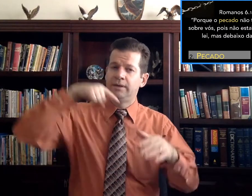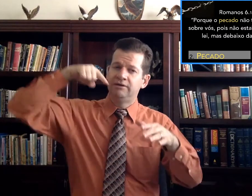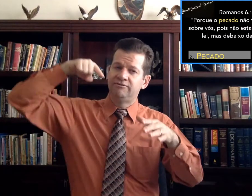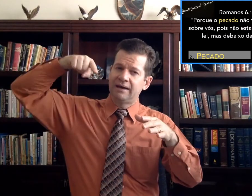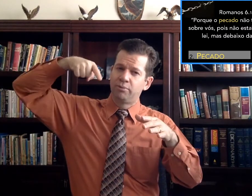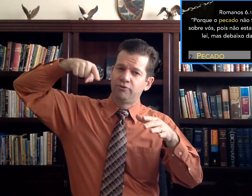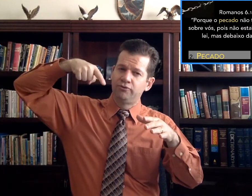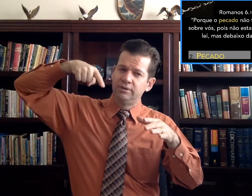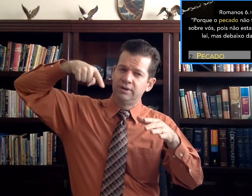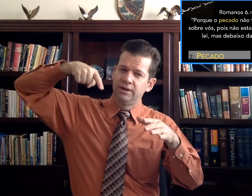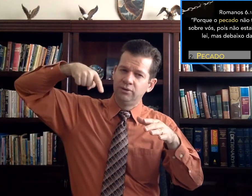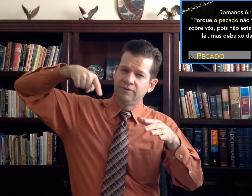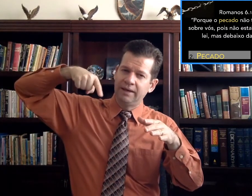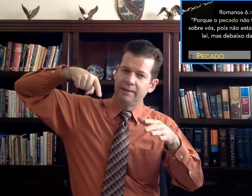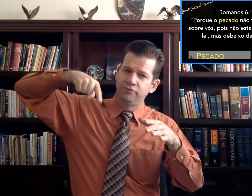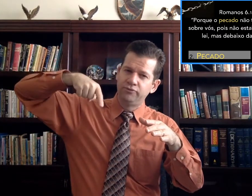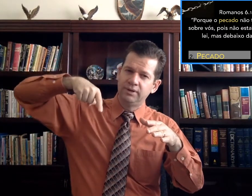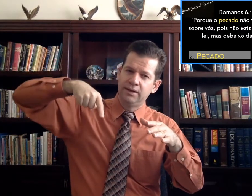vai aprofundando,